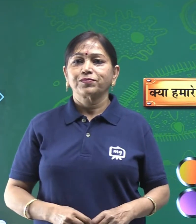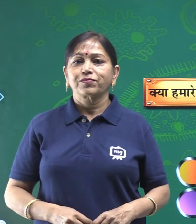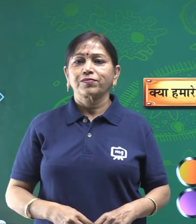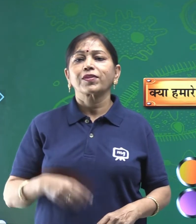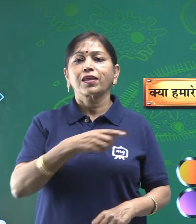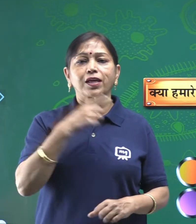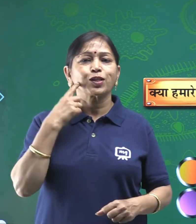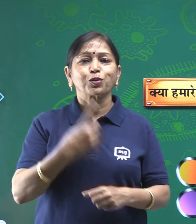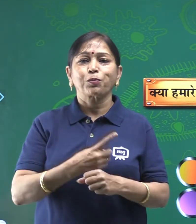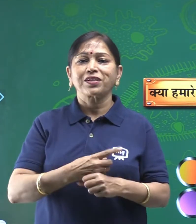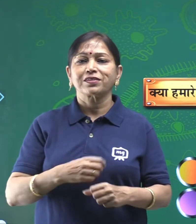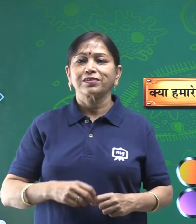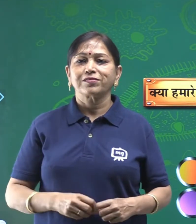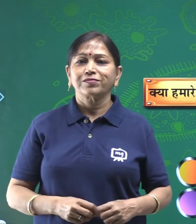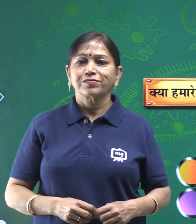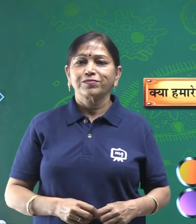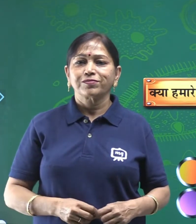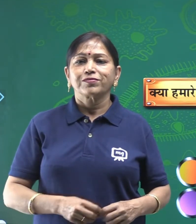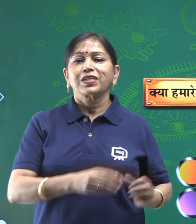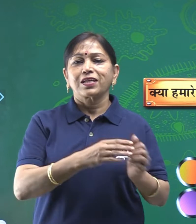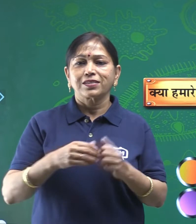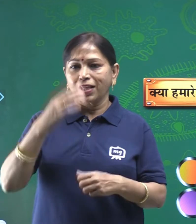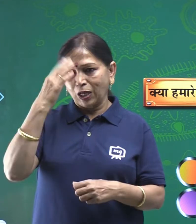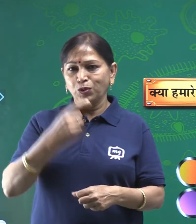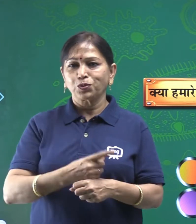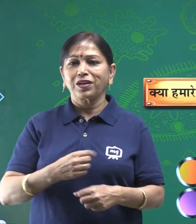मैं इंद्र कुमार जैन, मेरे साथ अंजू रानी।